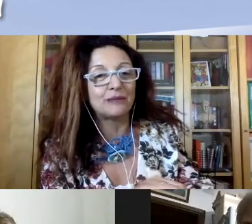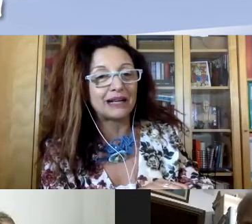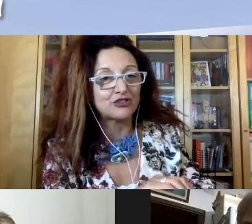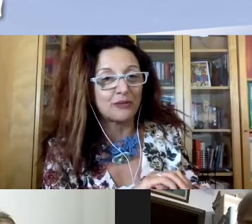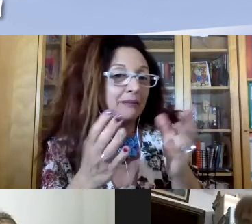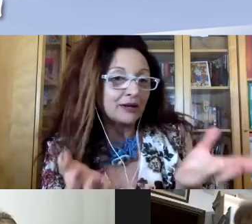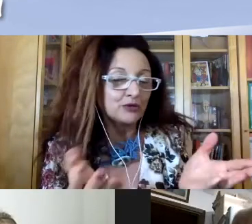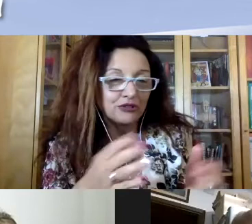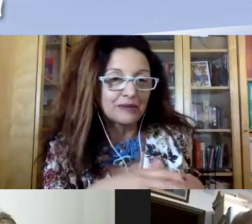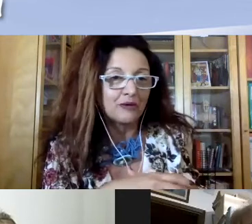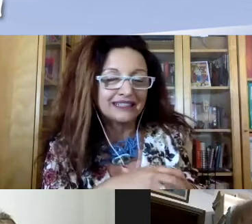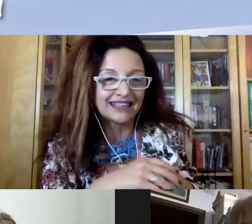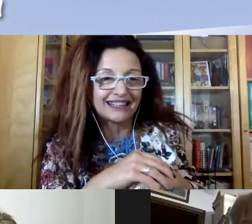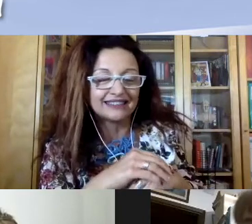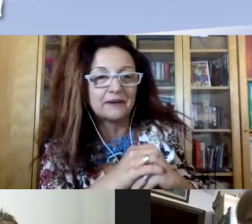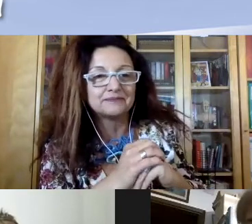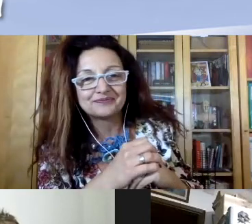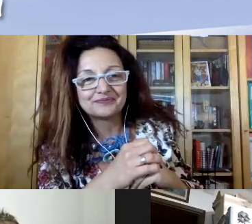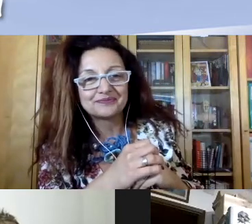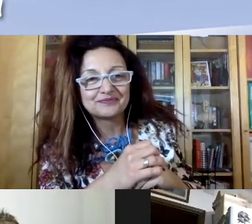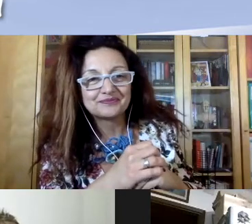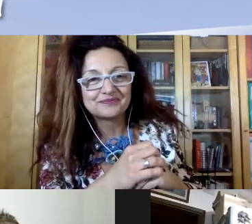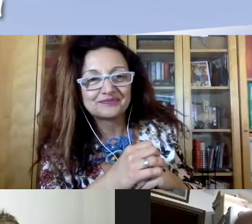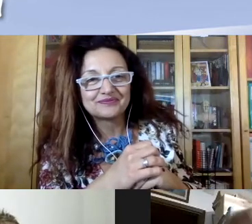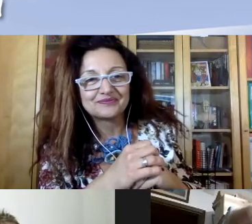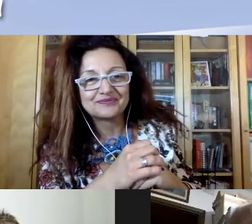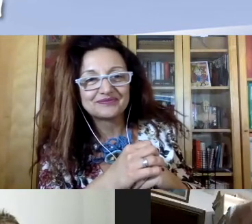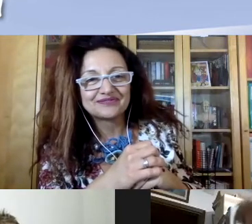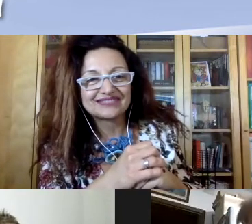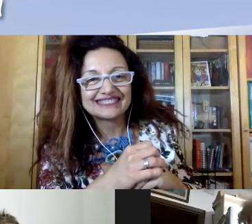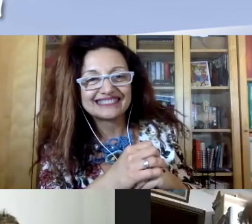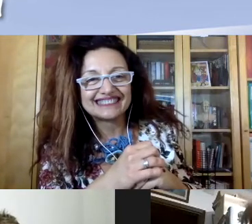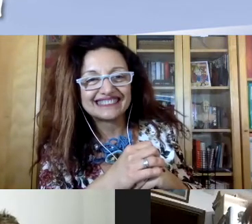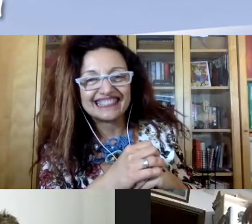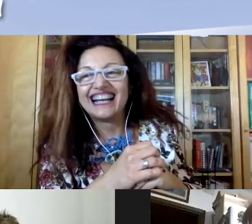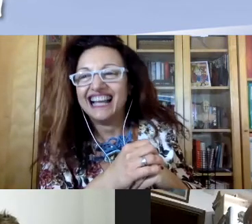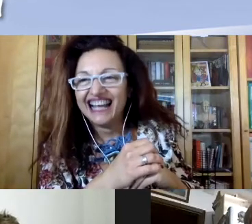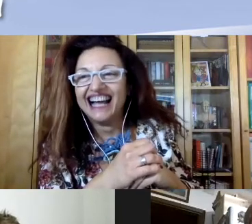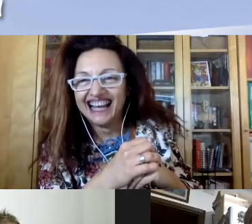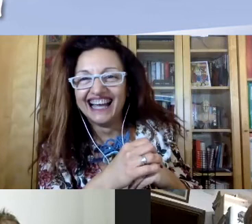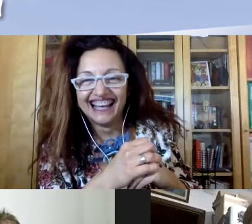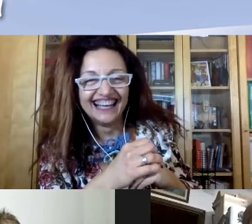presenza, un abbraccio alla Manu che non l'abbiamo vista in realtà. Si è vista solo una manina che mi portava il caffè.